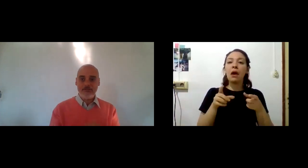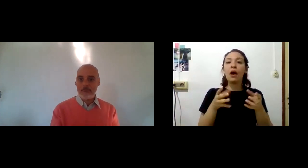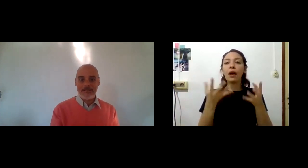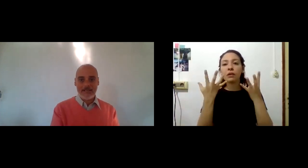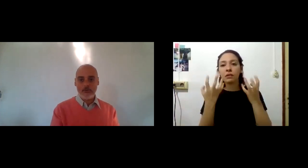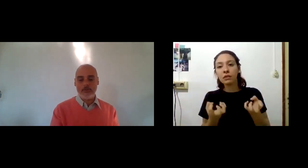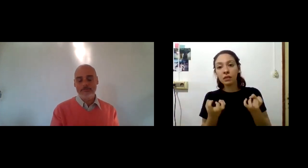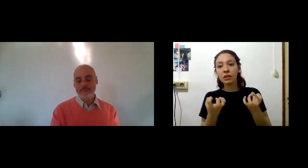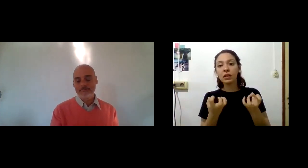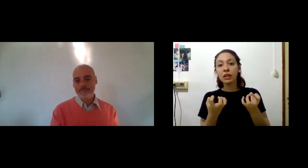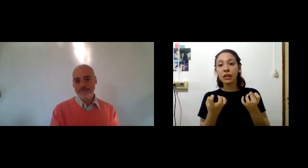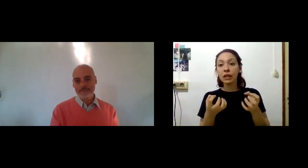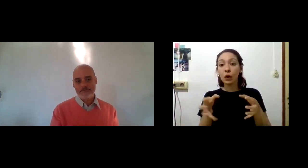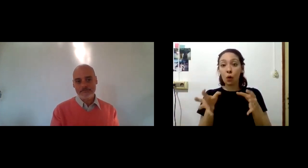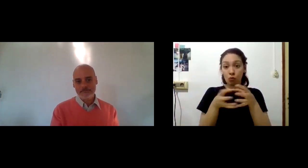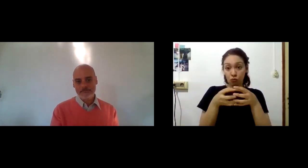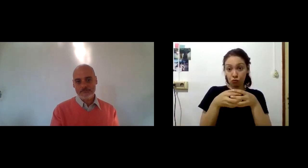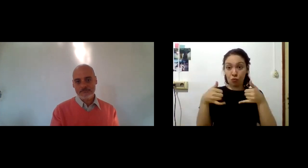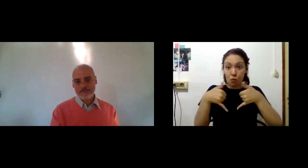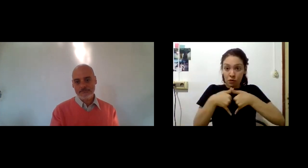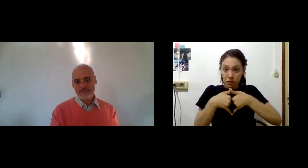la invitación para entrar al grupo.